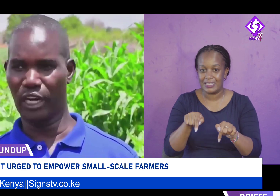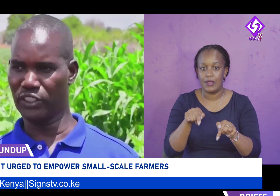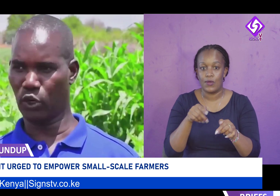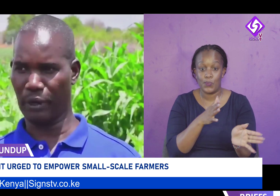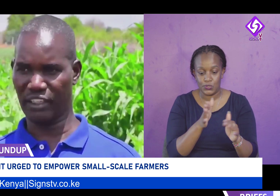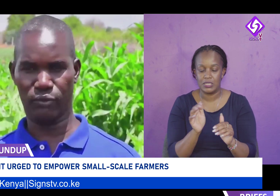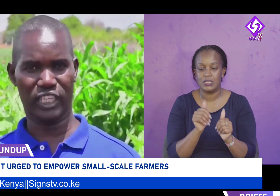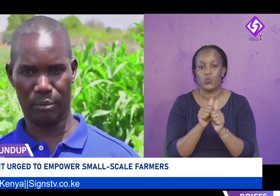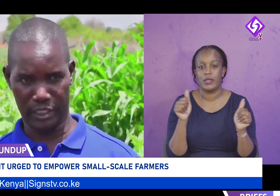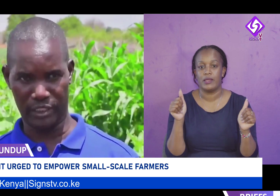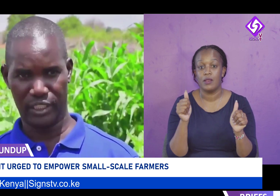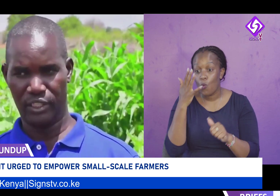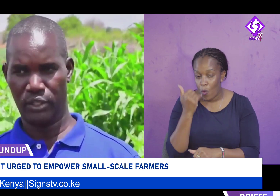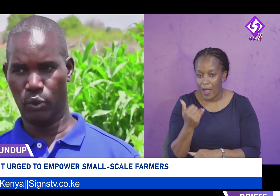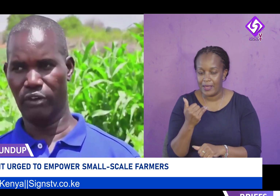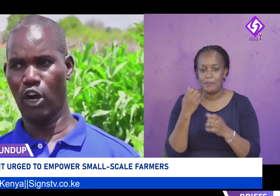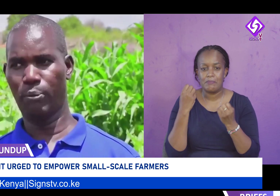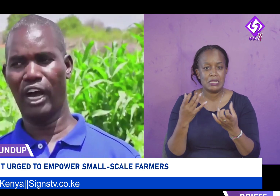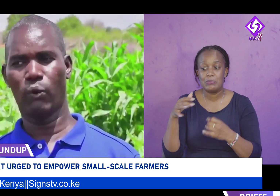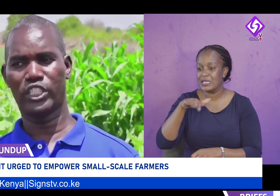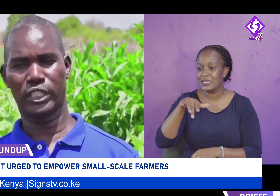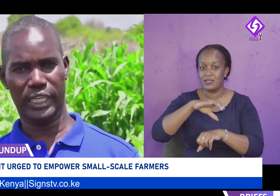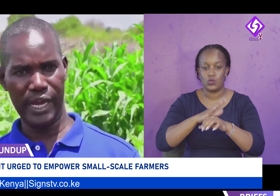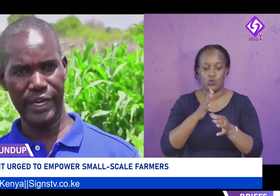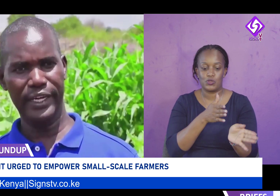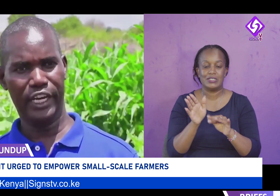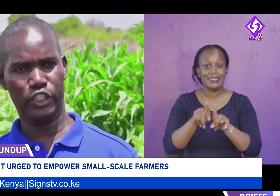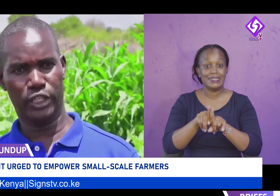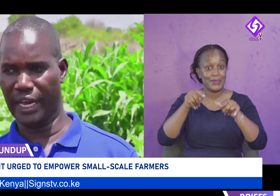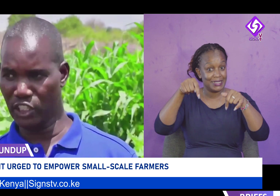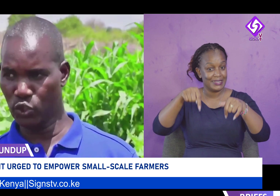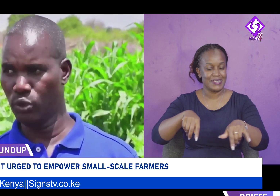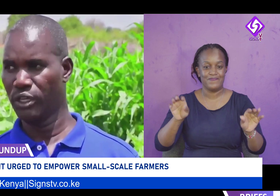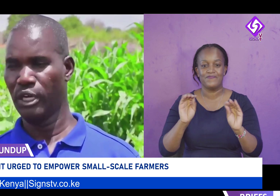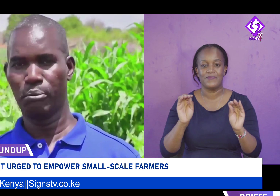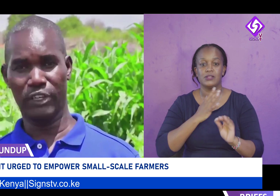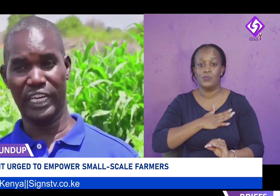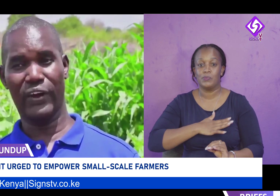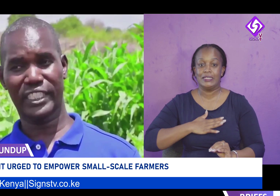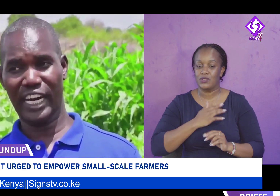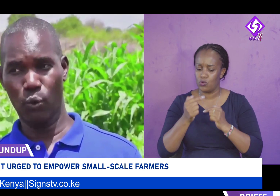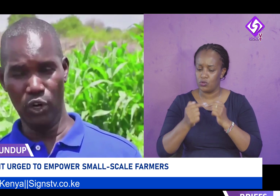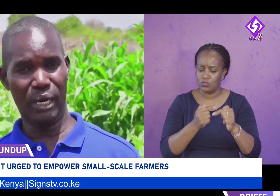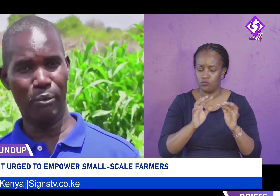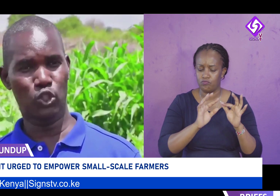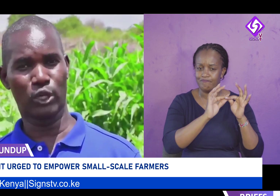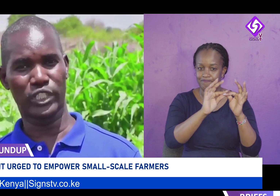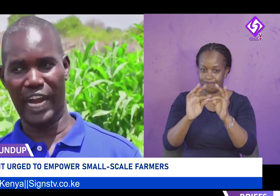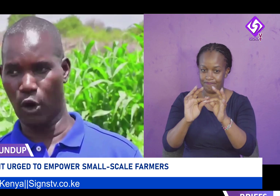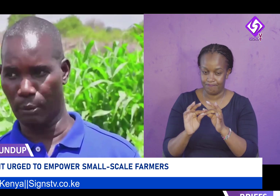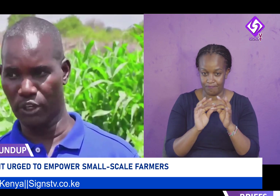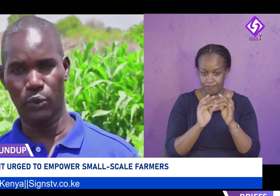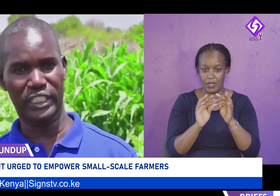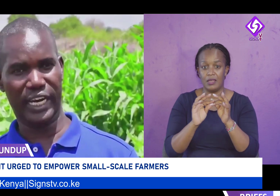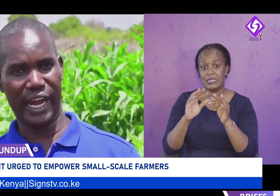yanaweza kupata fursa kama hizi. Kwa hivyo naomba washirikiane na shirika letu pamoja na washikadau wote ambao tumekuja nao pamoja, ukitia ndani